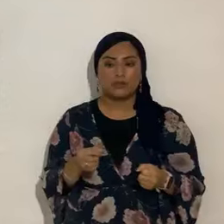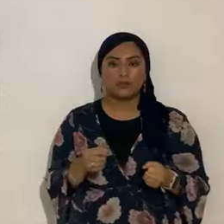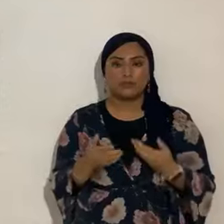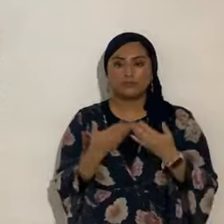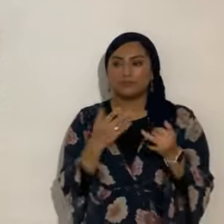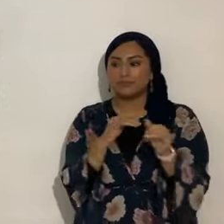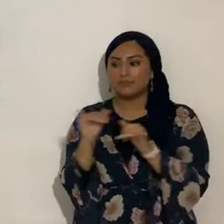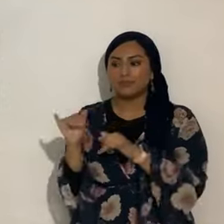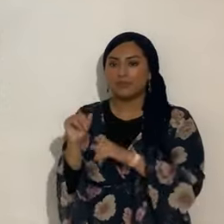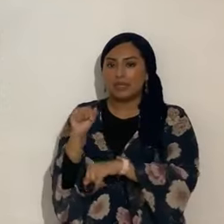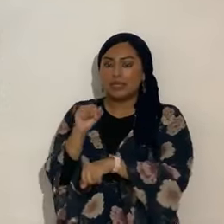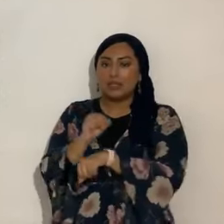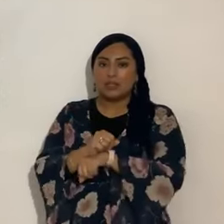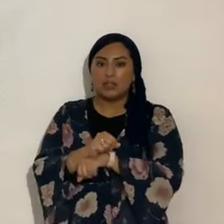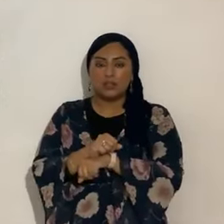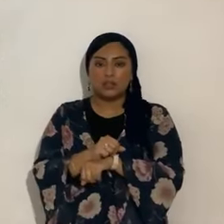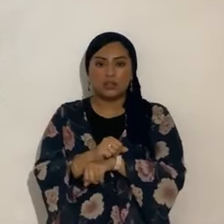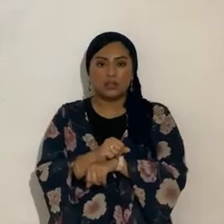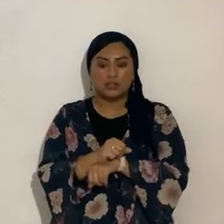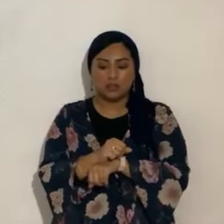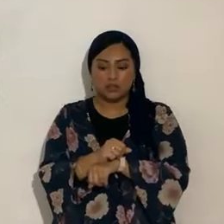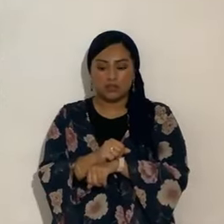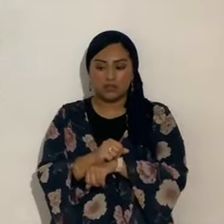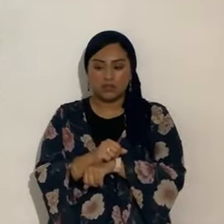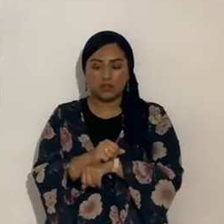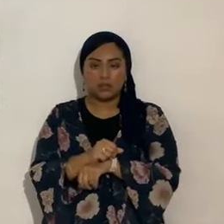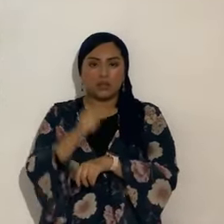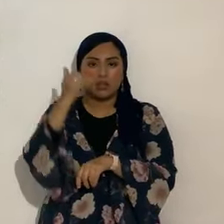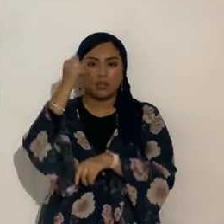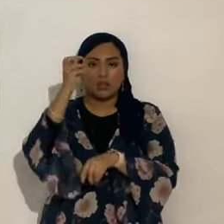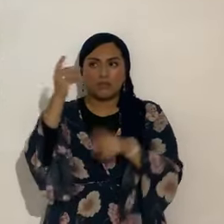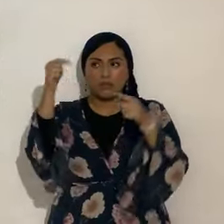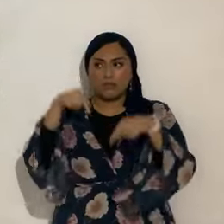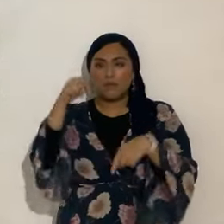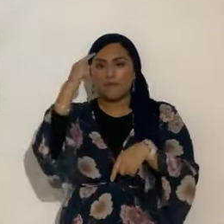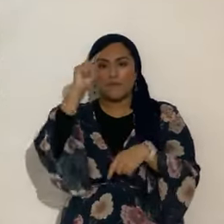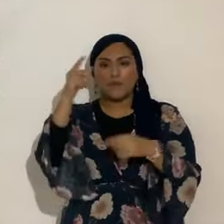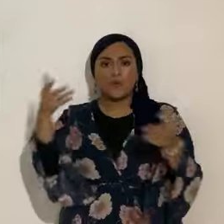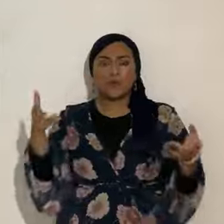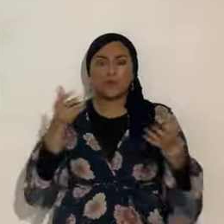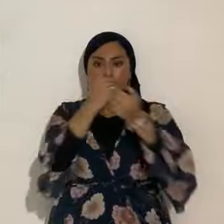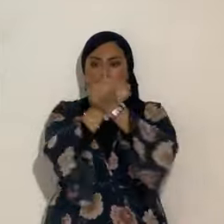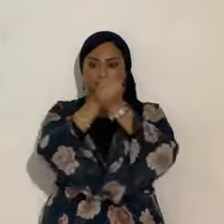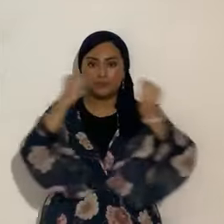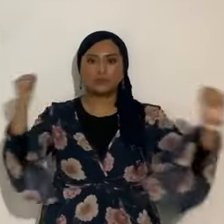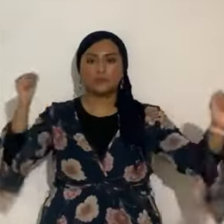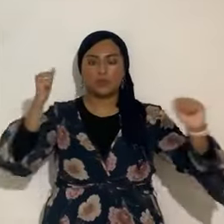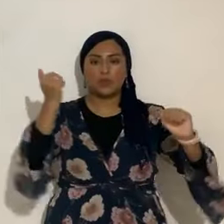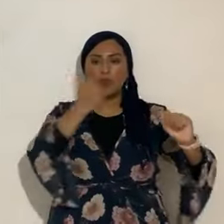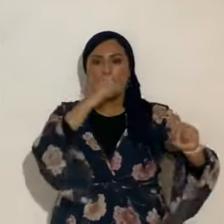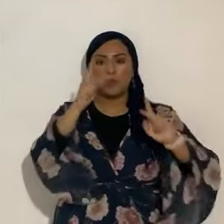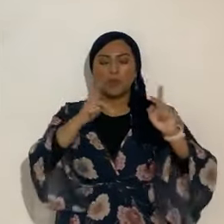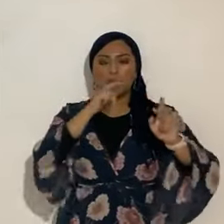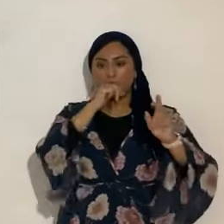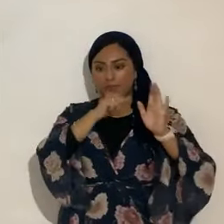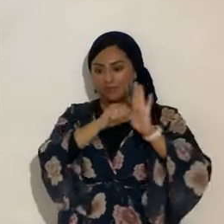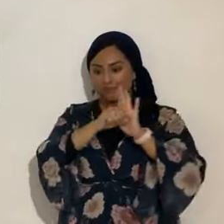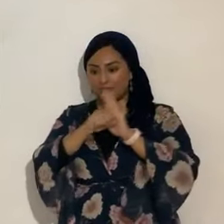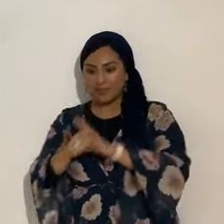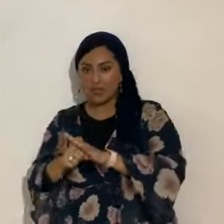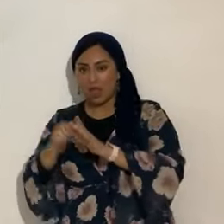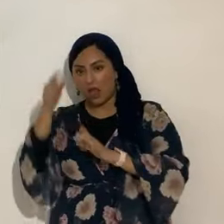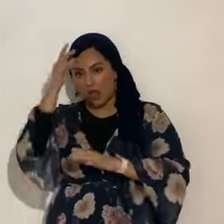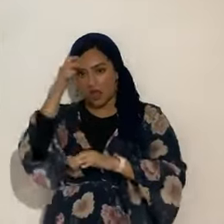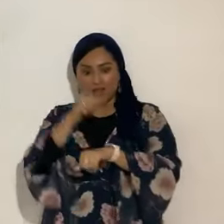es como si estuviera cautiva. ¿A qué vino Yahshua? Sino a liberar a todos los que están bajo el dominio del maligno,